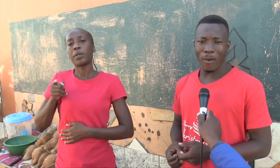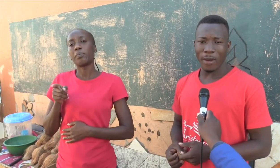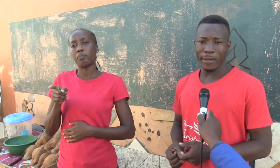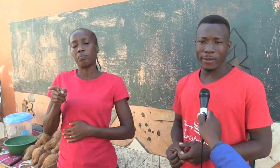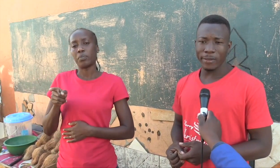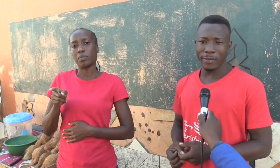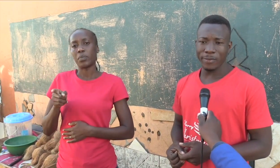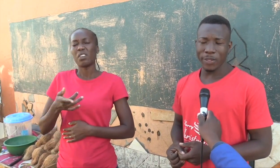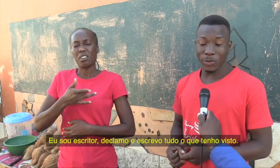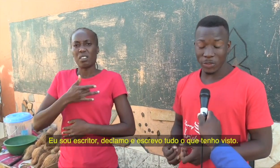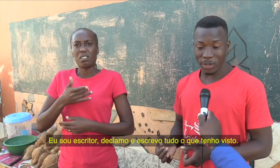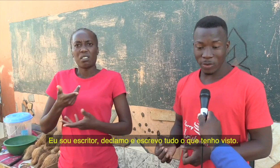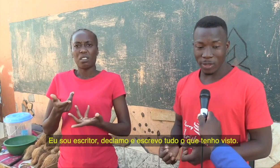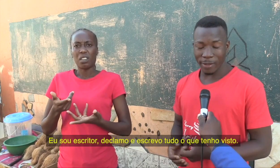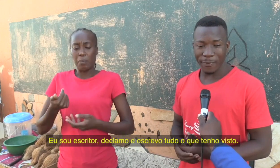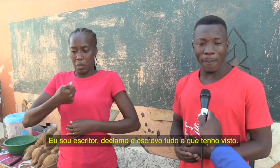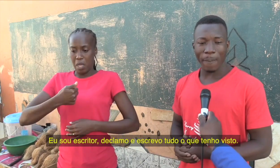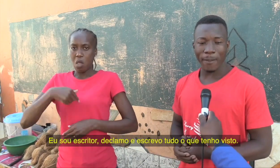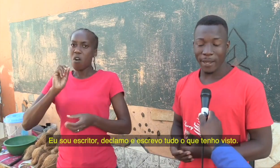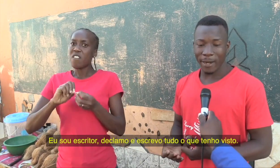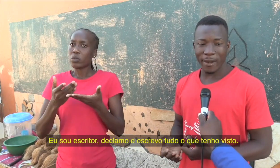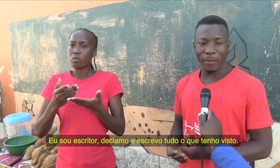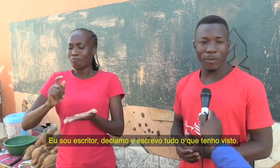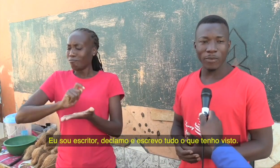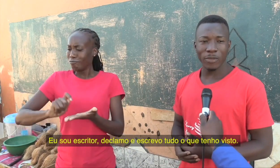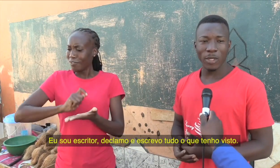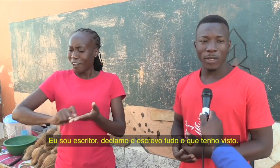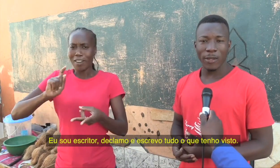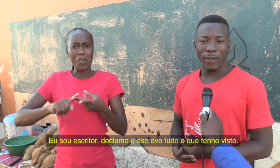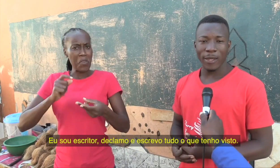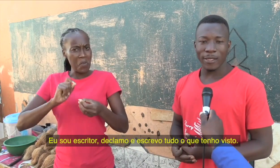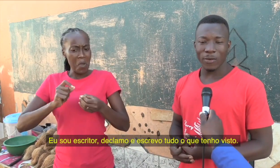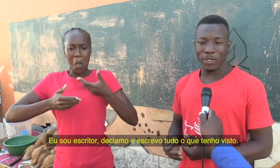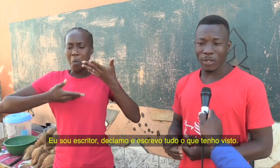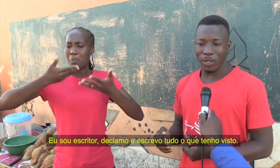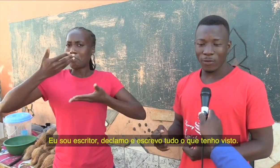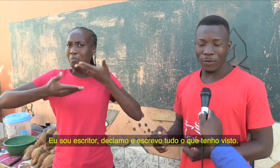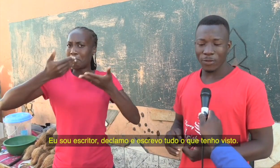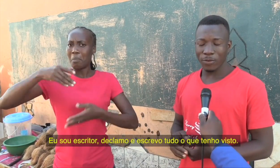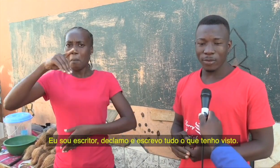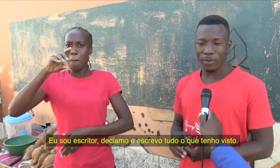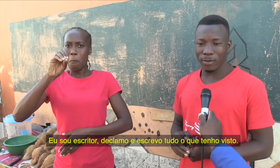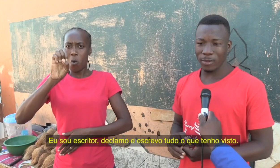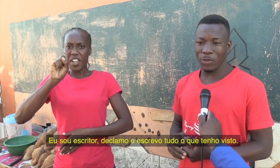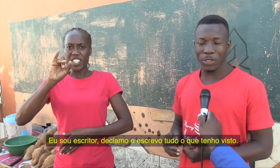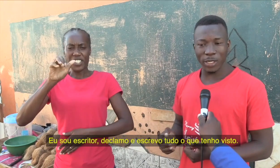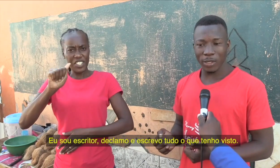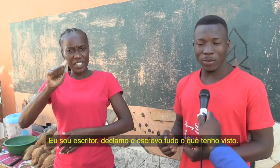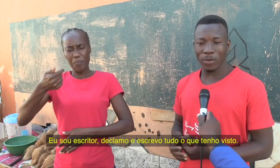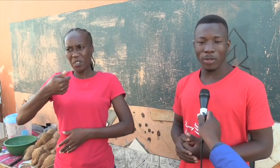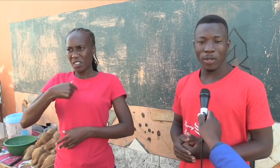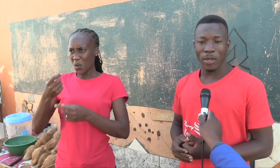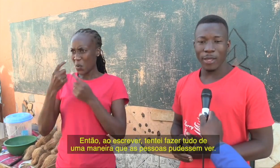A qual eu sou escritor, né? Declamo. E cada coisa que eu tenho visto, tenho